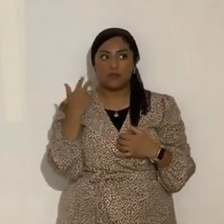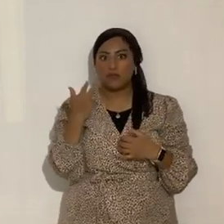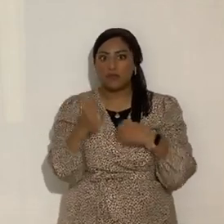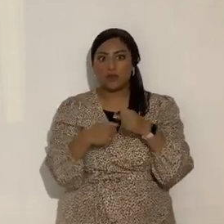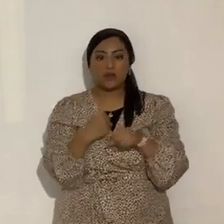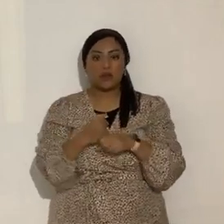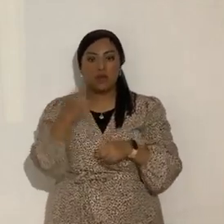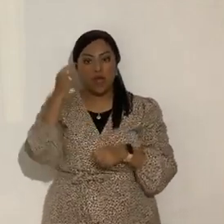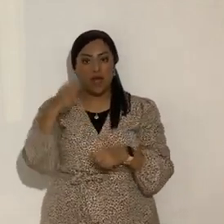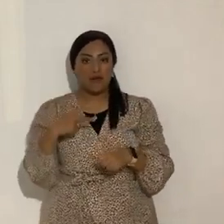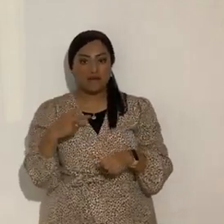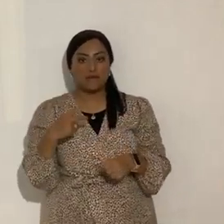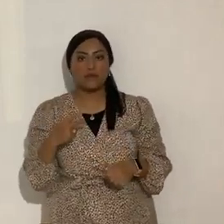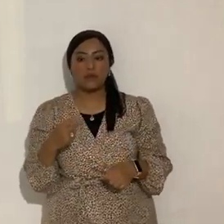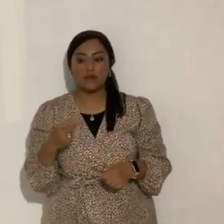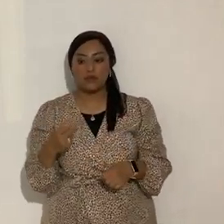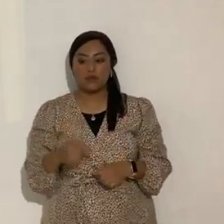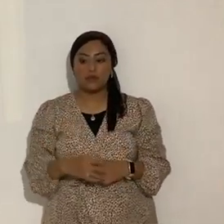3 años y medio,